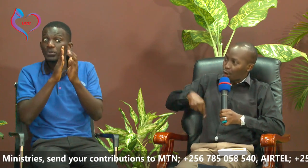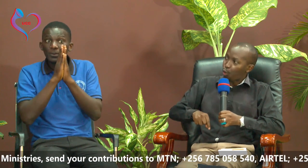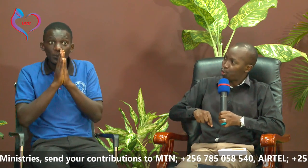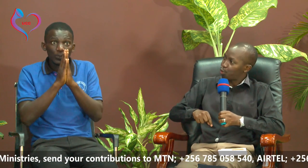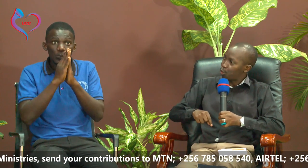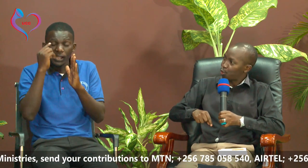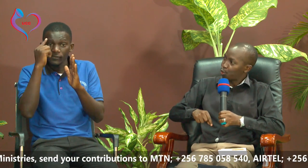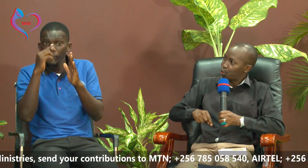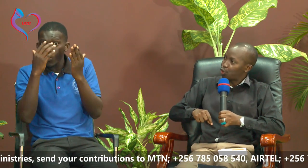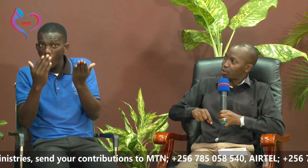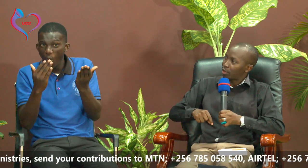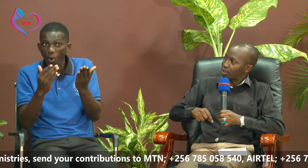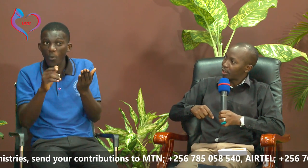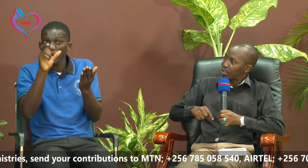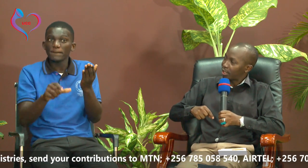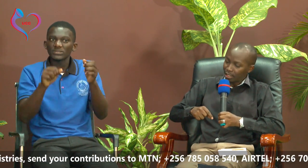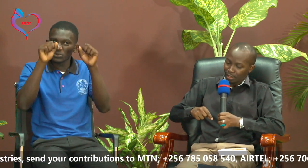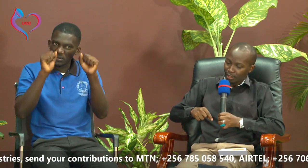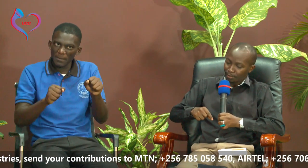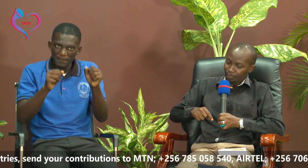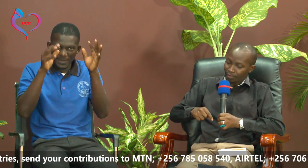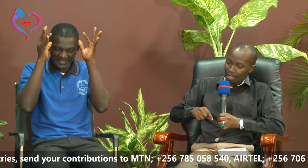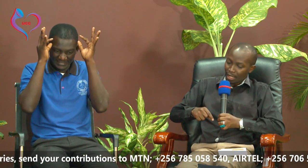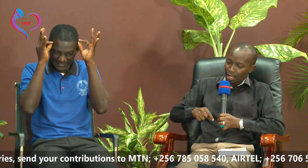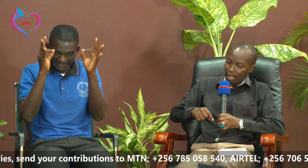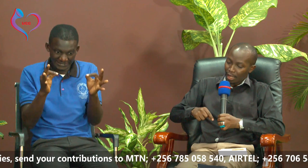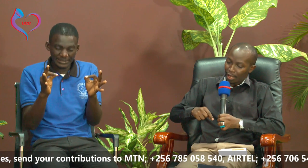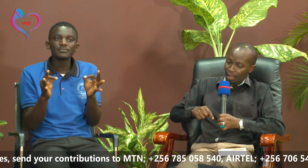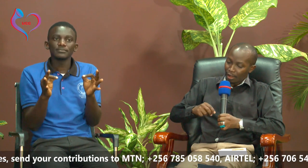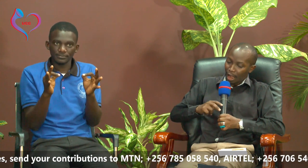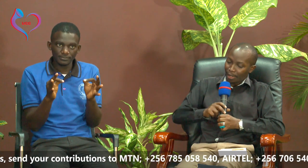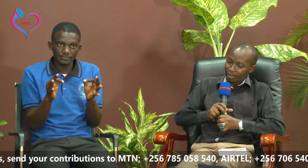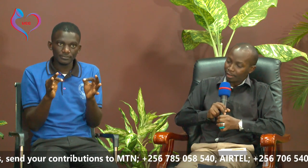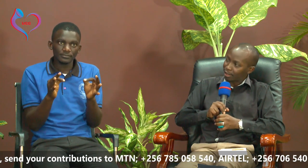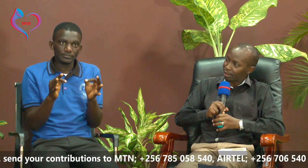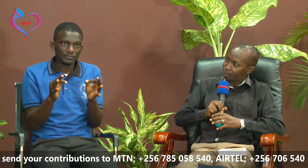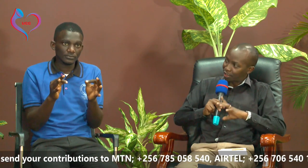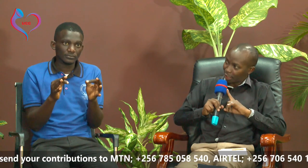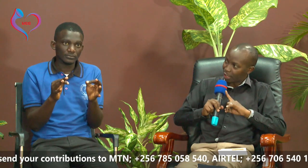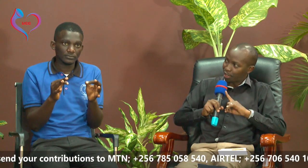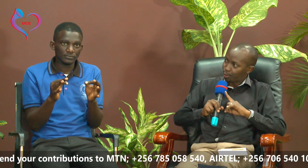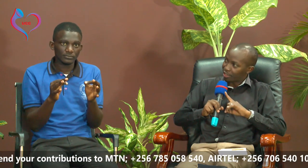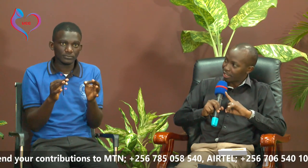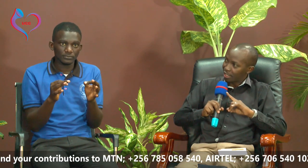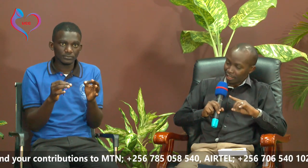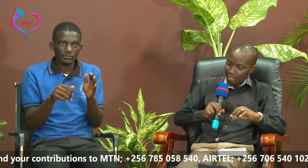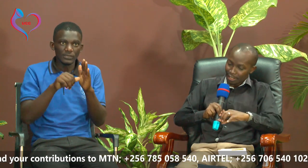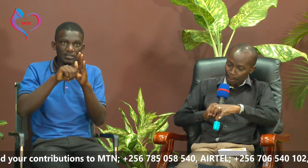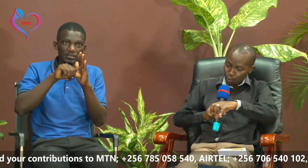kusalawo tulizengali specific kuwenza oba aba mpozika kuchuka